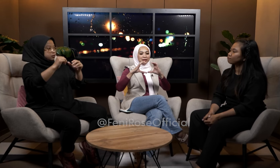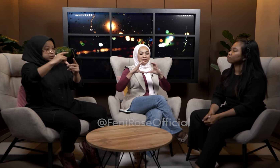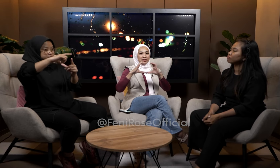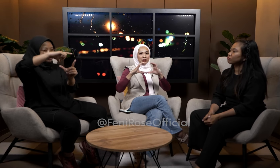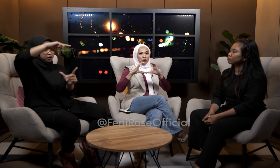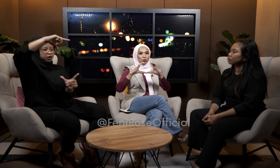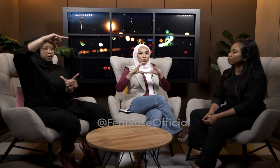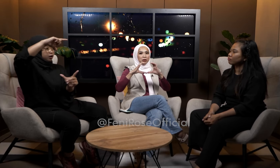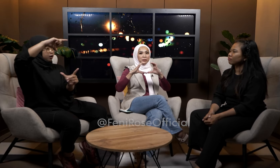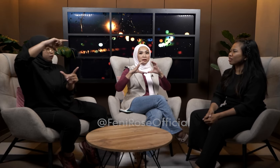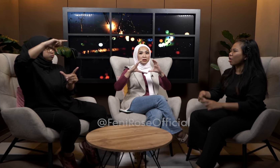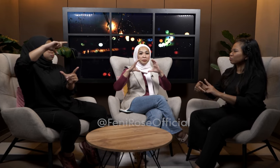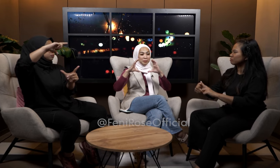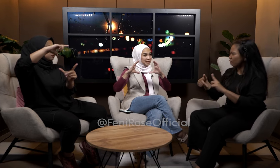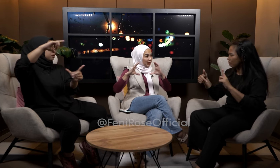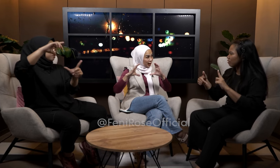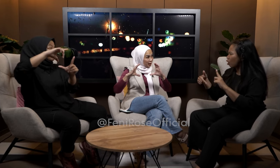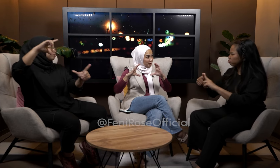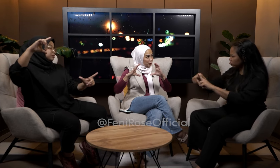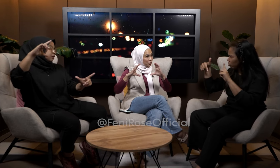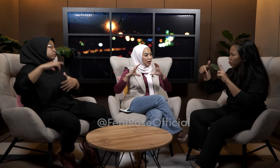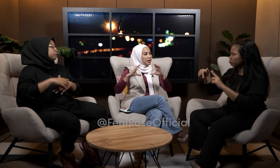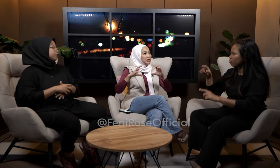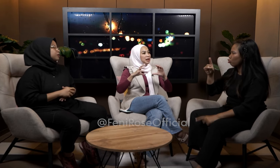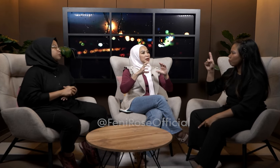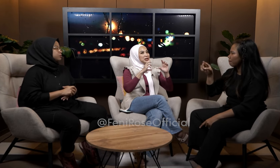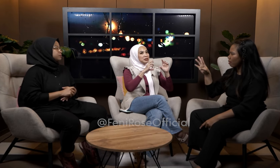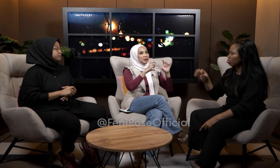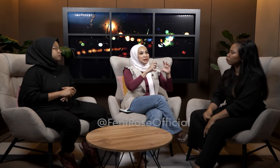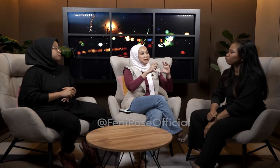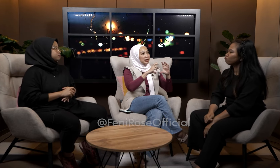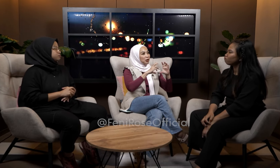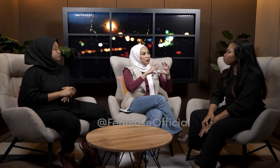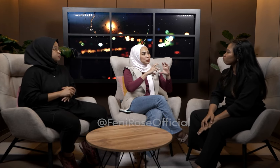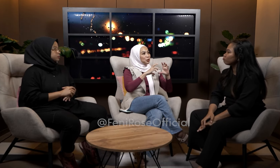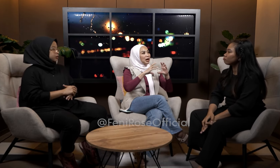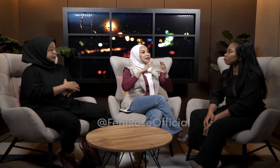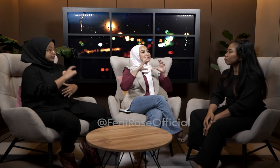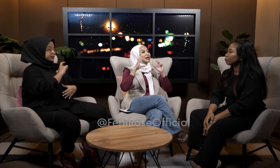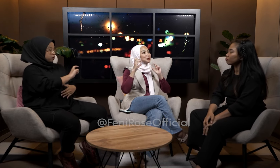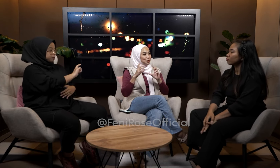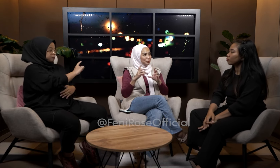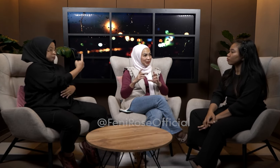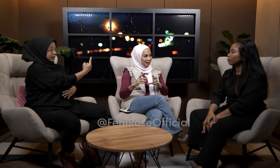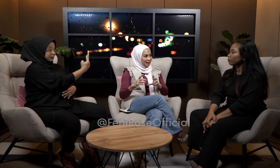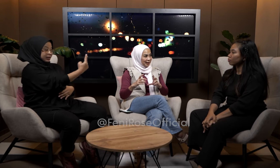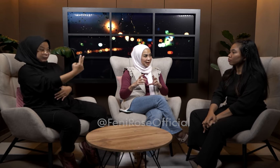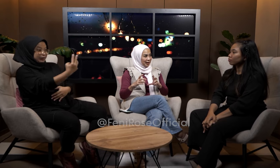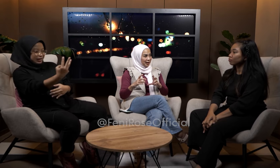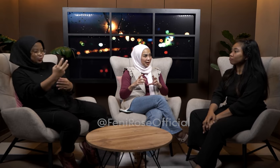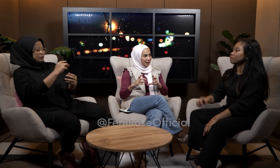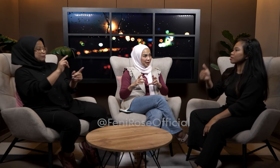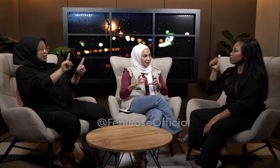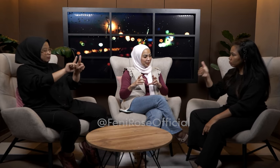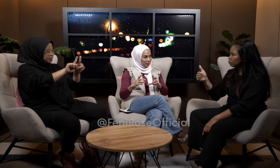bahasa isyarat itu lebih diperbesar begitu ya dan masing-masing calon itu ada satu juru bahasa isyaratnya